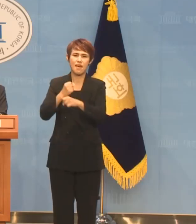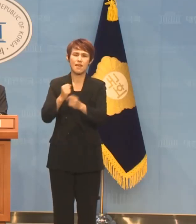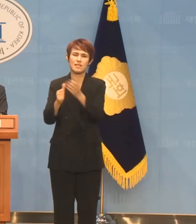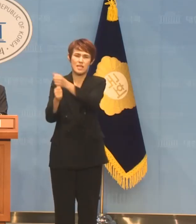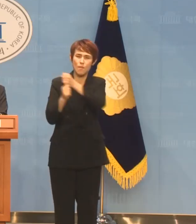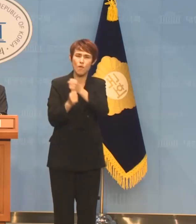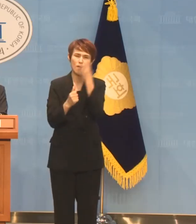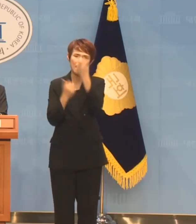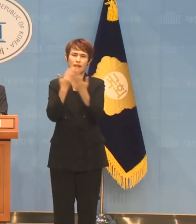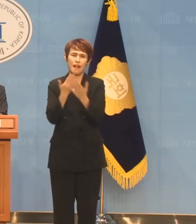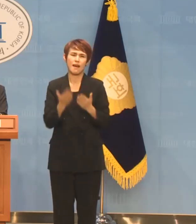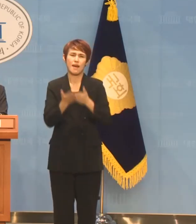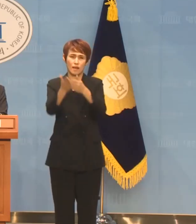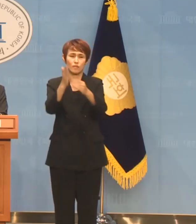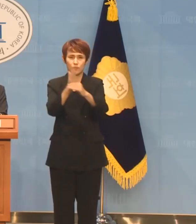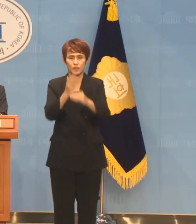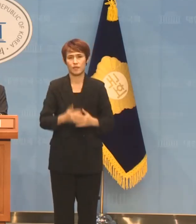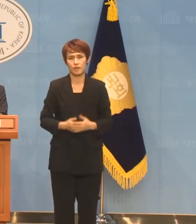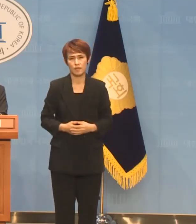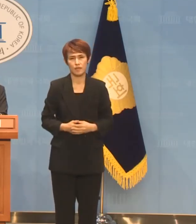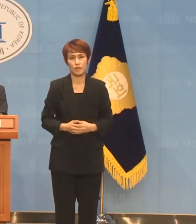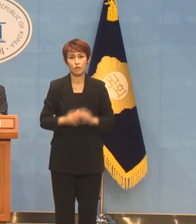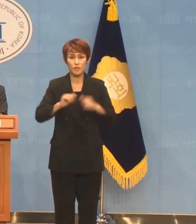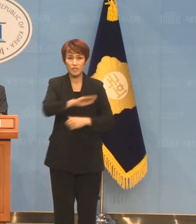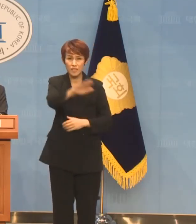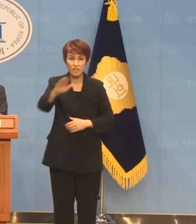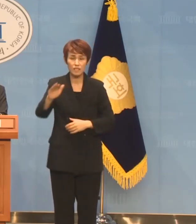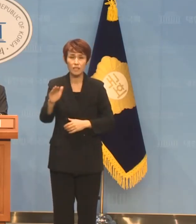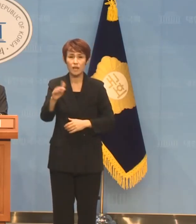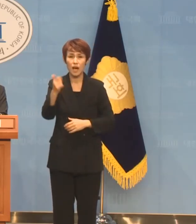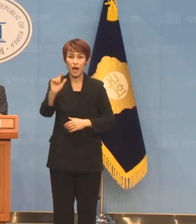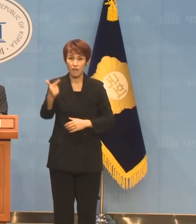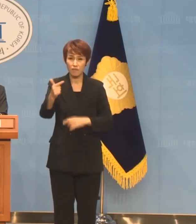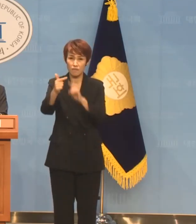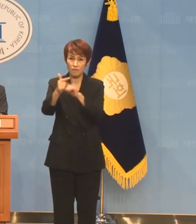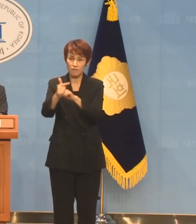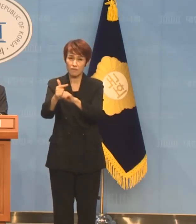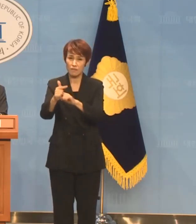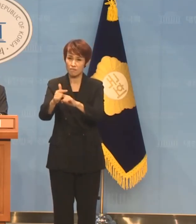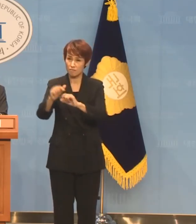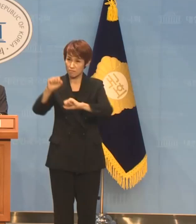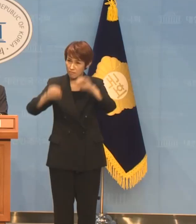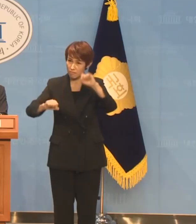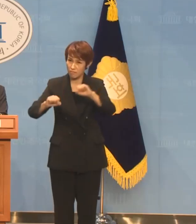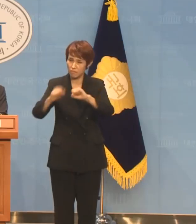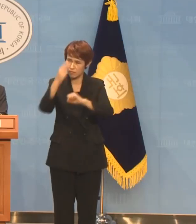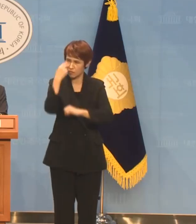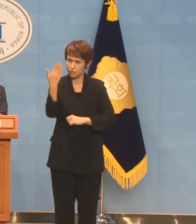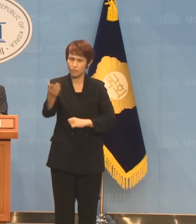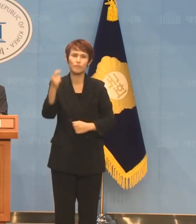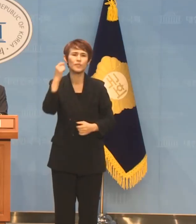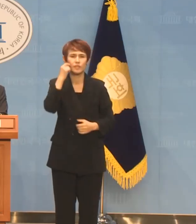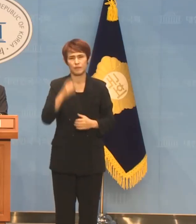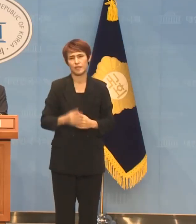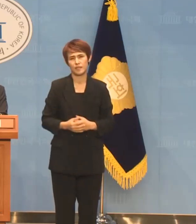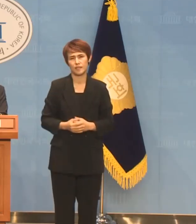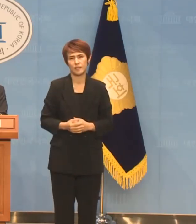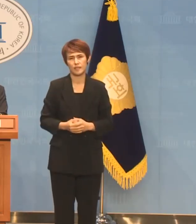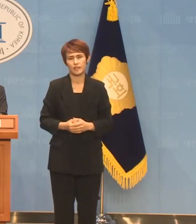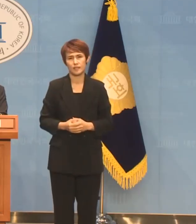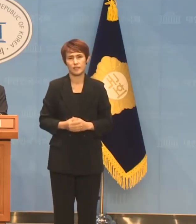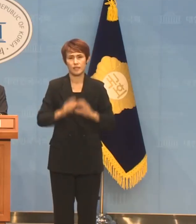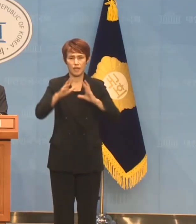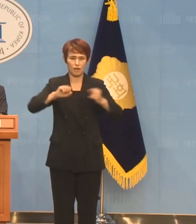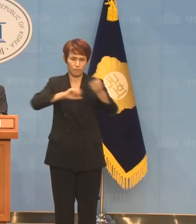아닙니까? 국민은 더 이상 한덕수 총리의 무책임한 태도를 용납할 수 없습니다.